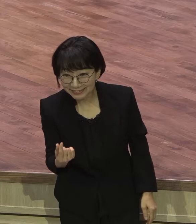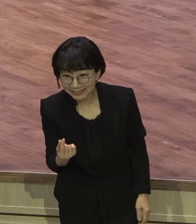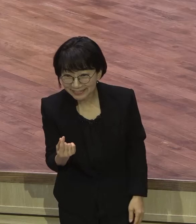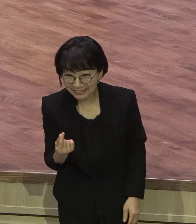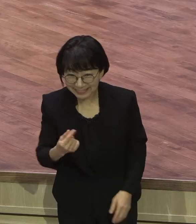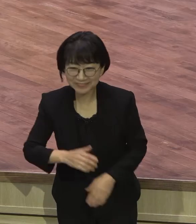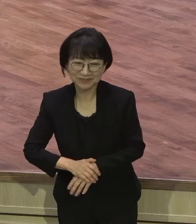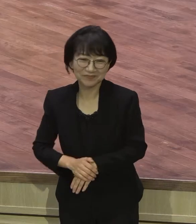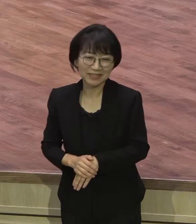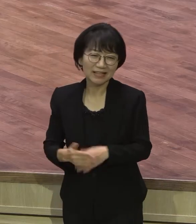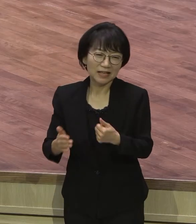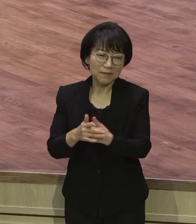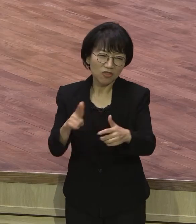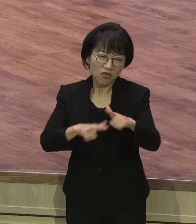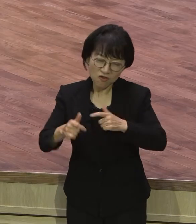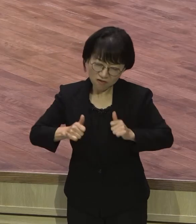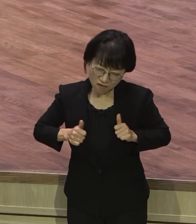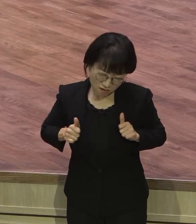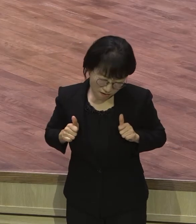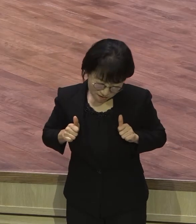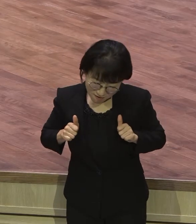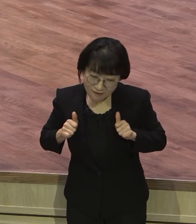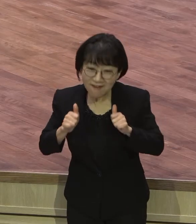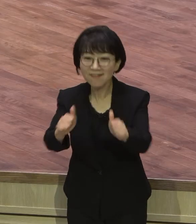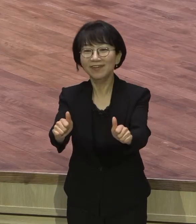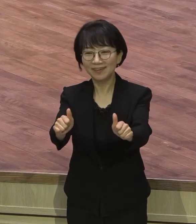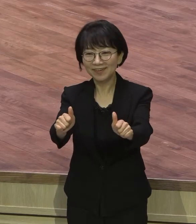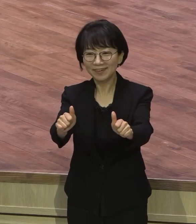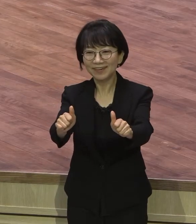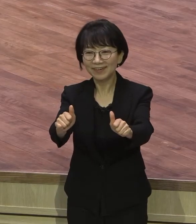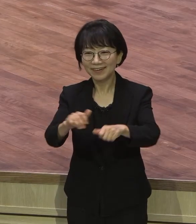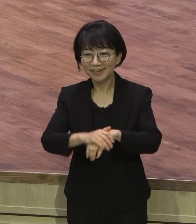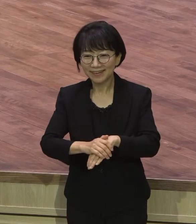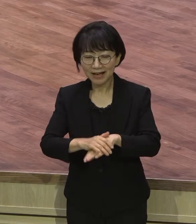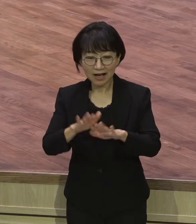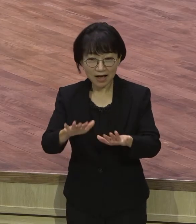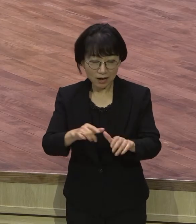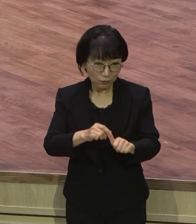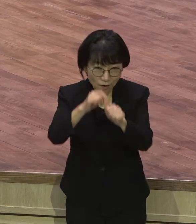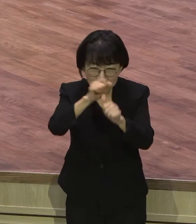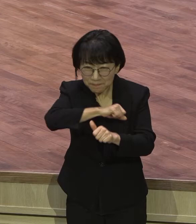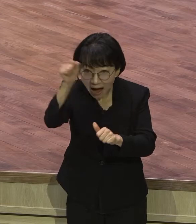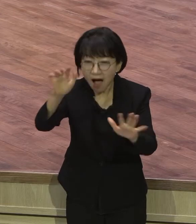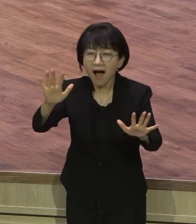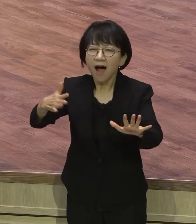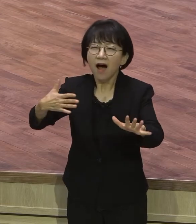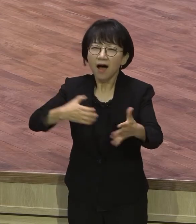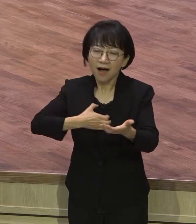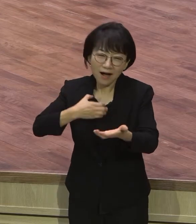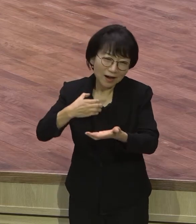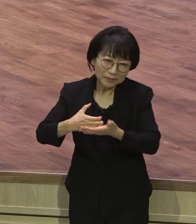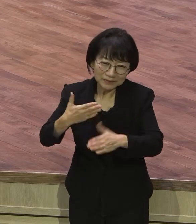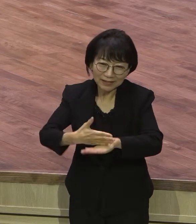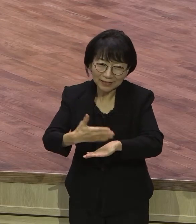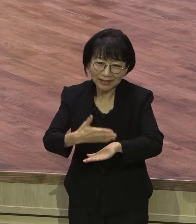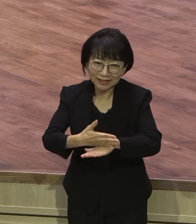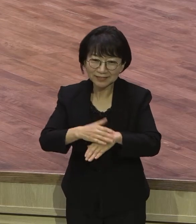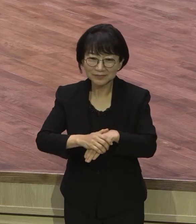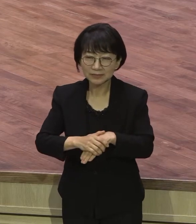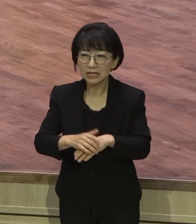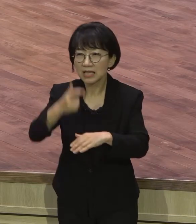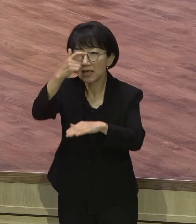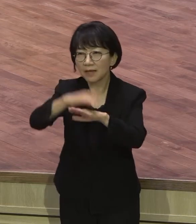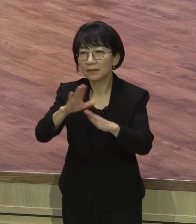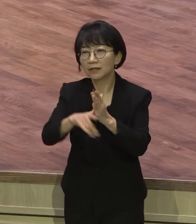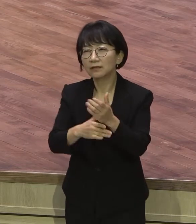응. 이런 분들이 더 충성을 해요. 이런 분들이 더 구원에 대한 감격이 더 넘쳐요. 예배 때마다 더